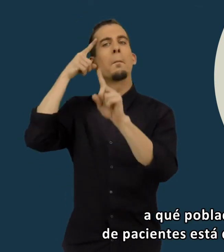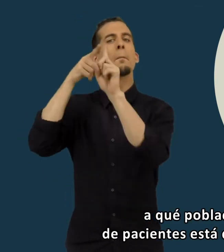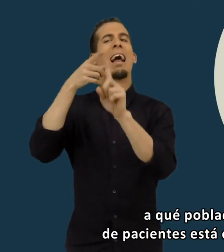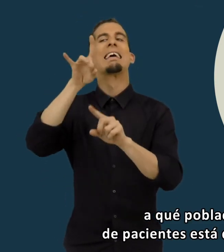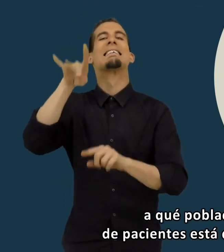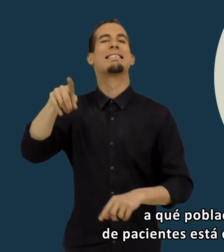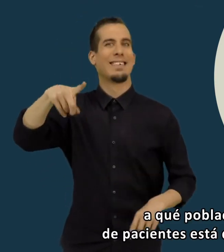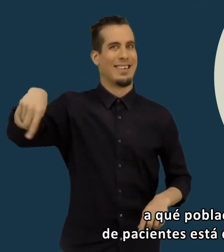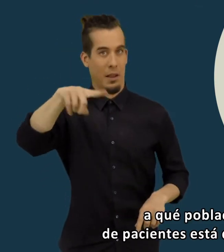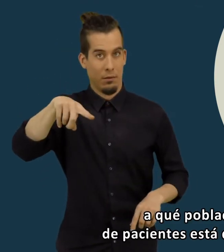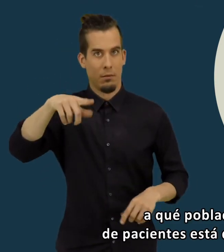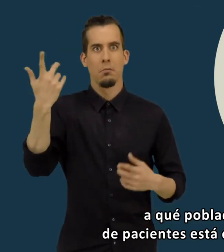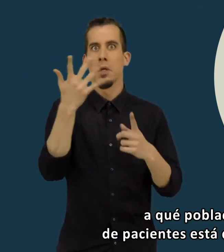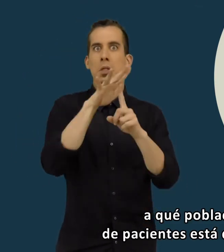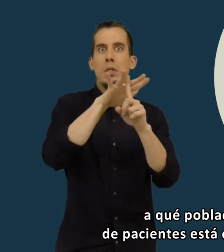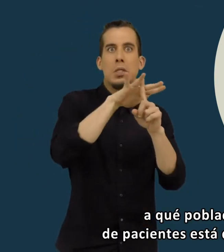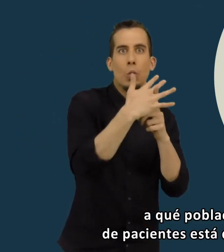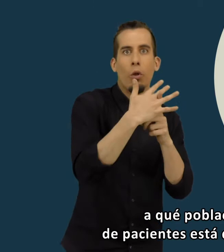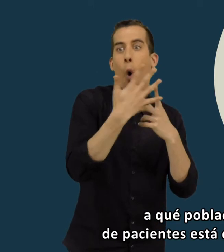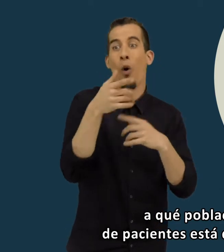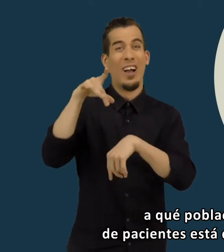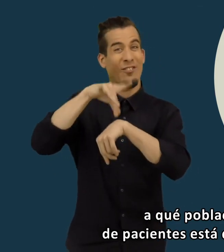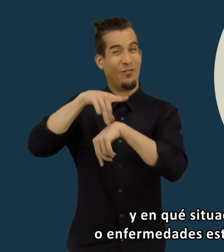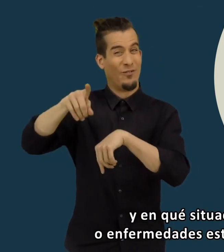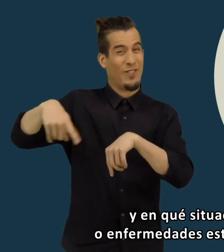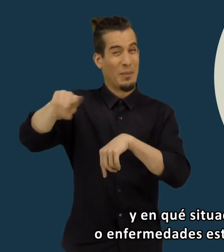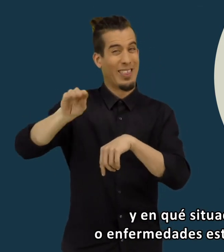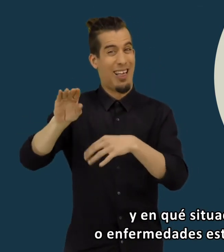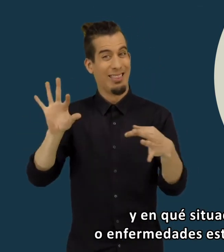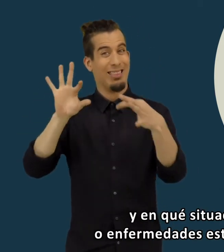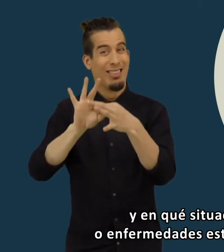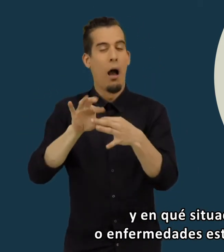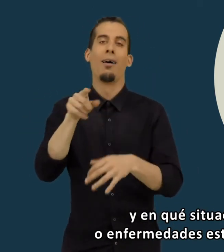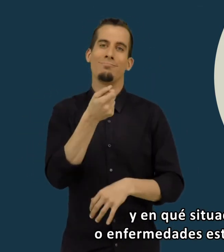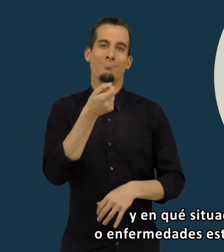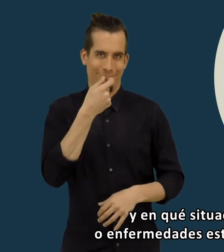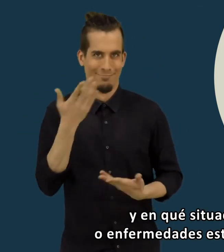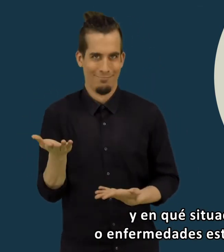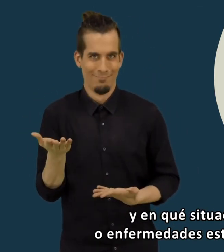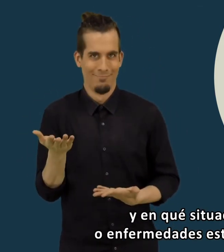pacientes está destinado y en qué situaciones o enfermedades está indicado.